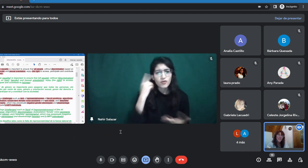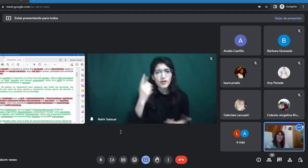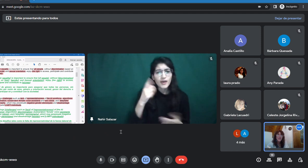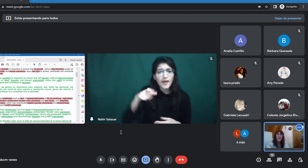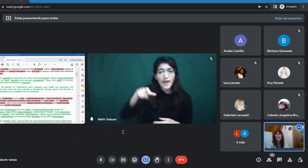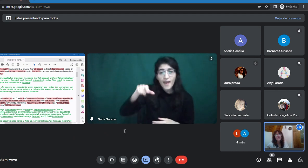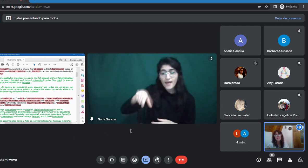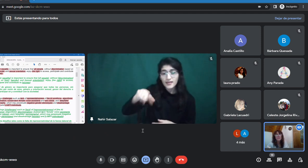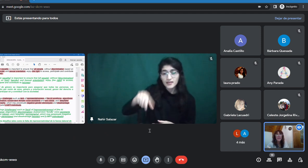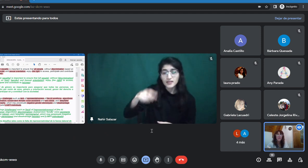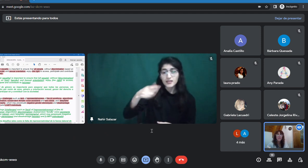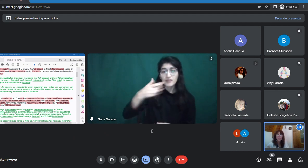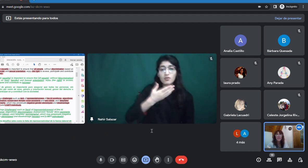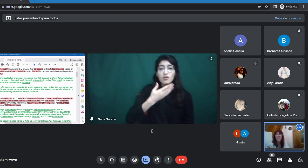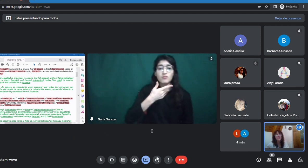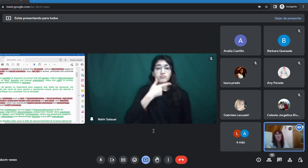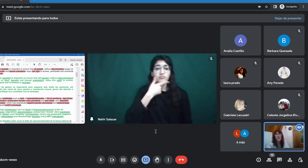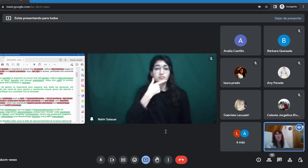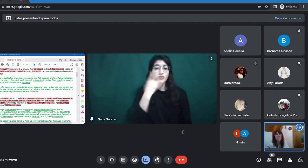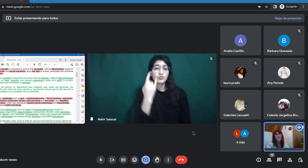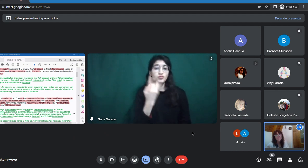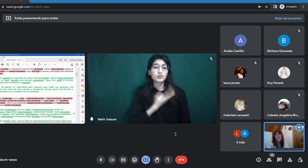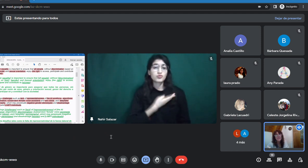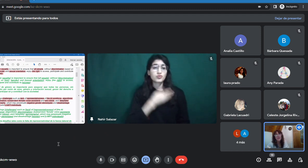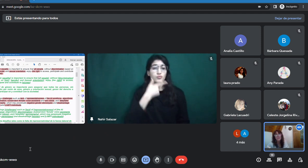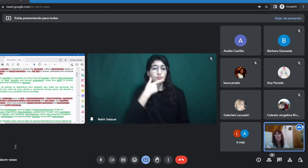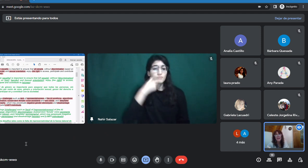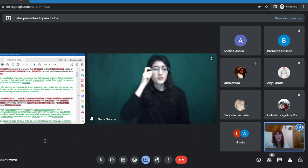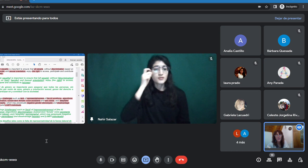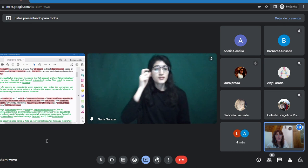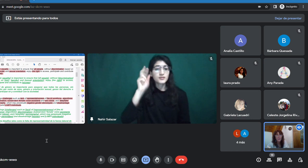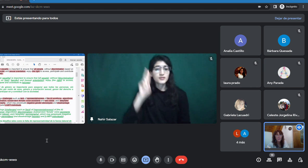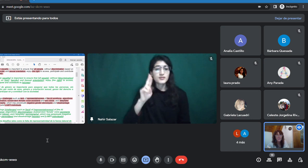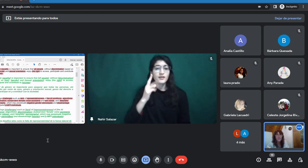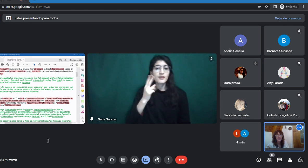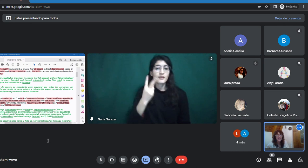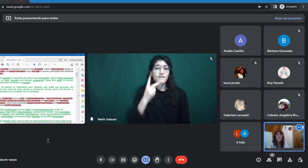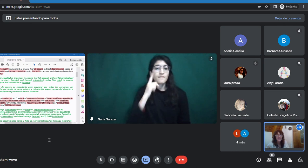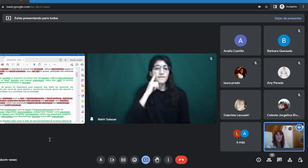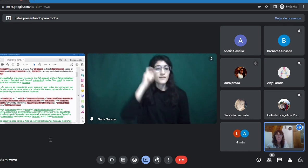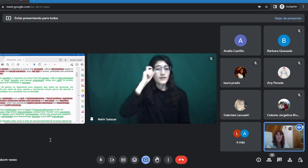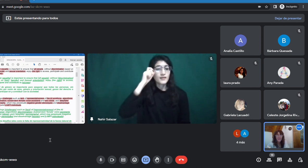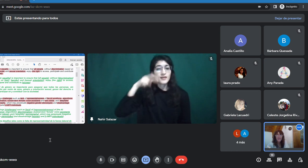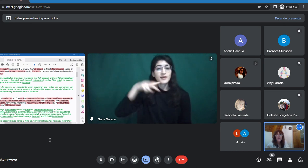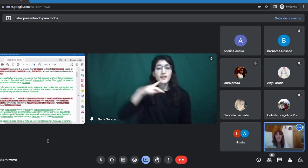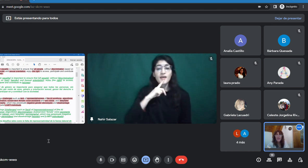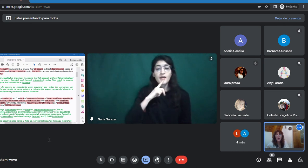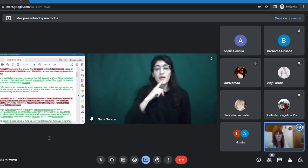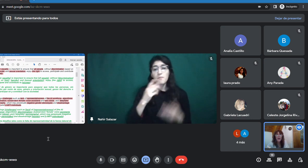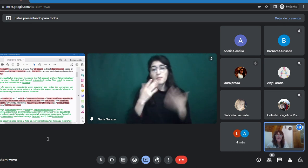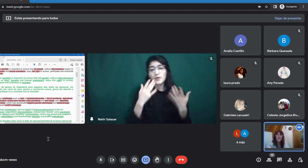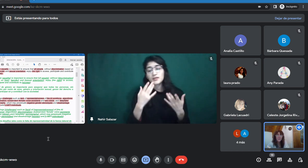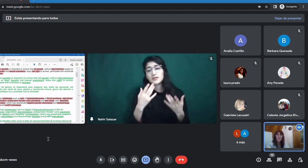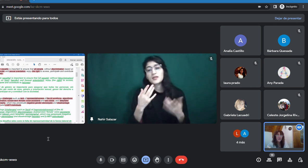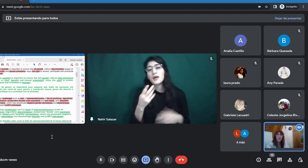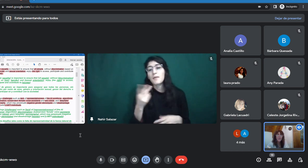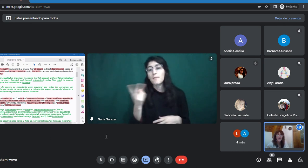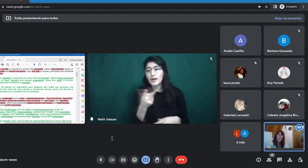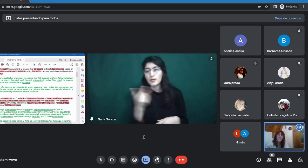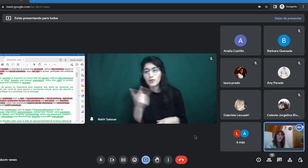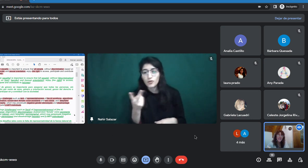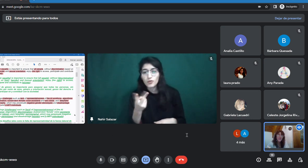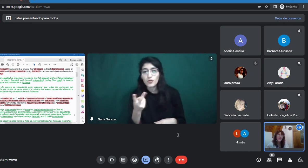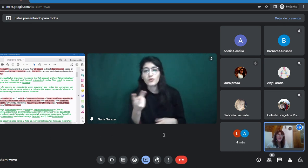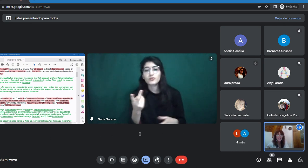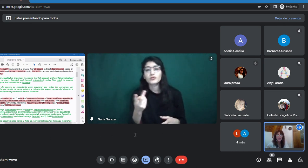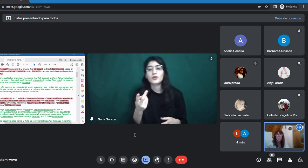subservient fuese para los dos, tanto para los asistentes como para los robots, ¿sí? Como acá tiene una coma y después